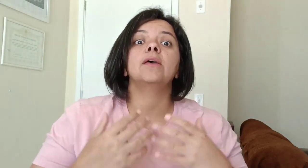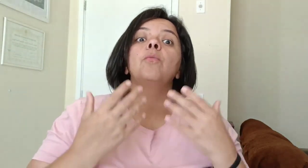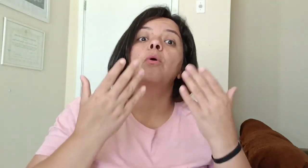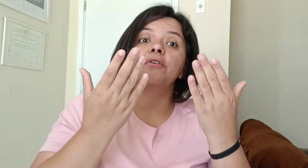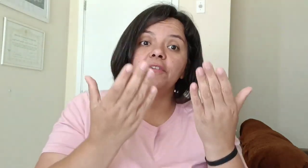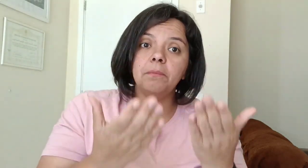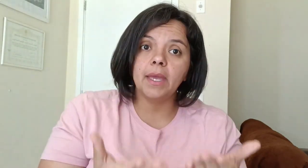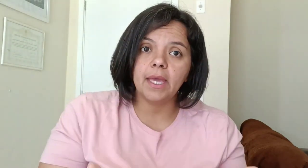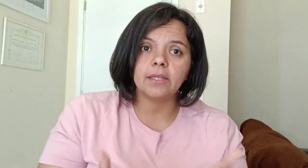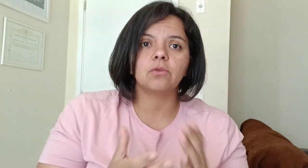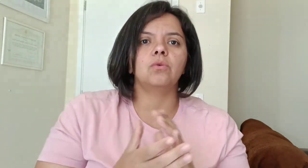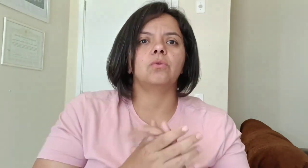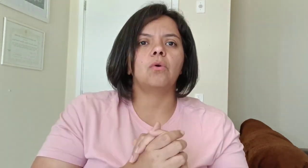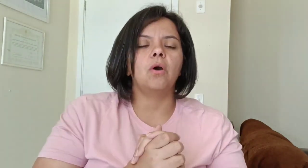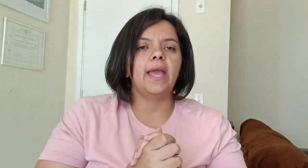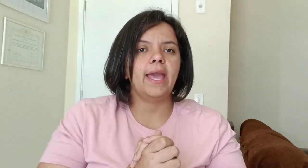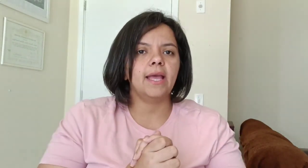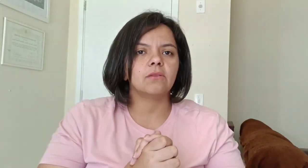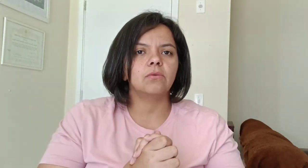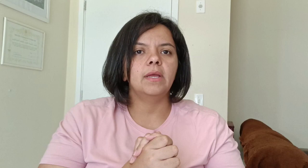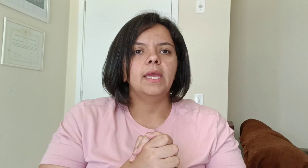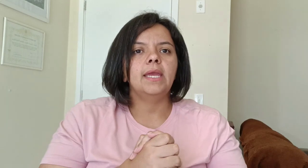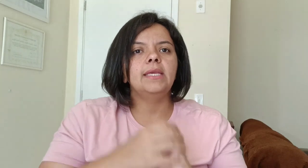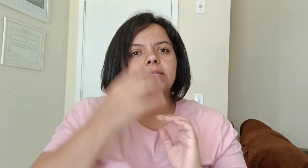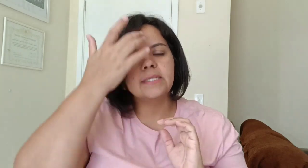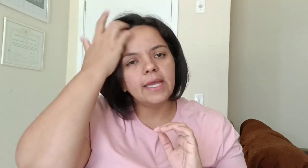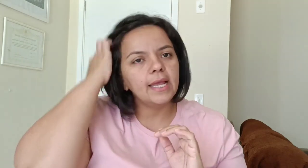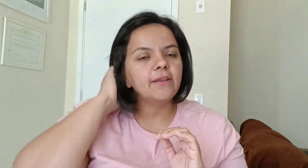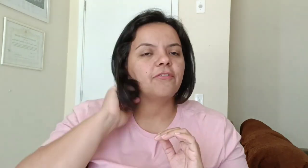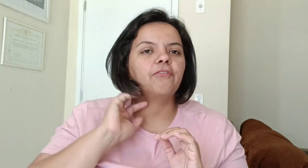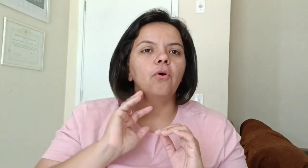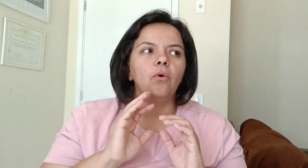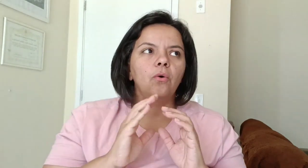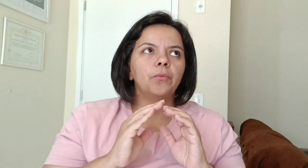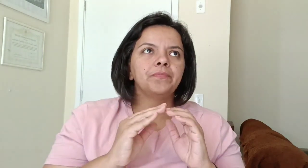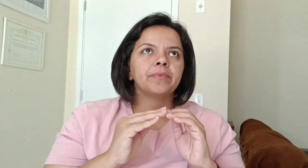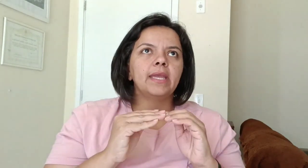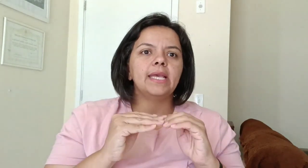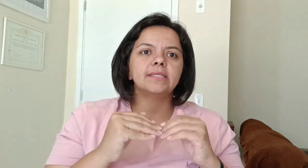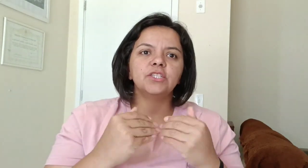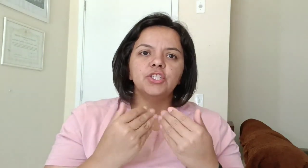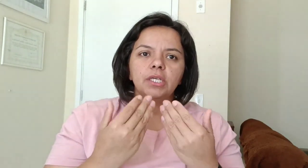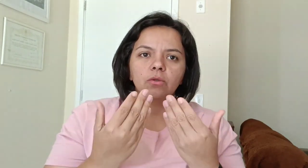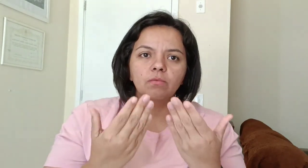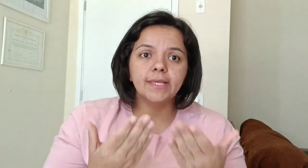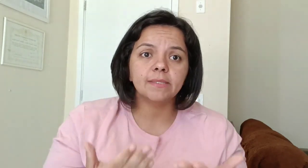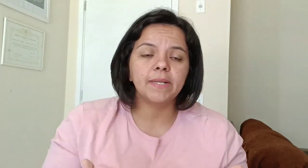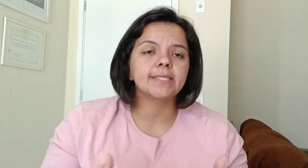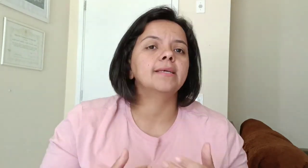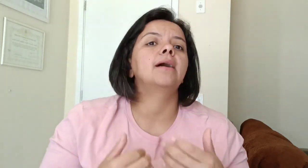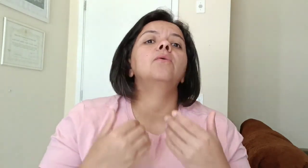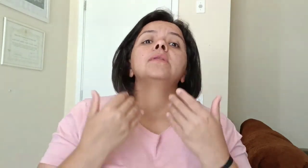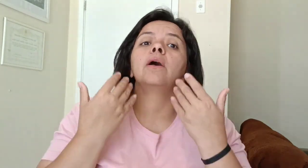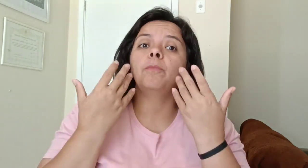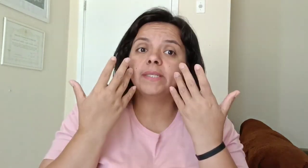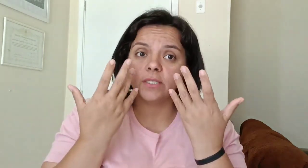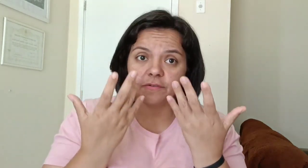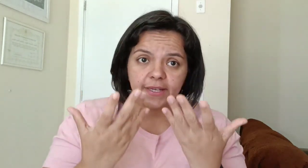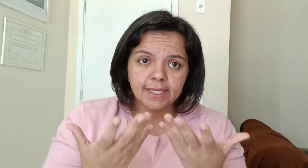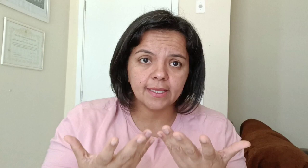o movimento correto, e se ele for exigido uma expressão, então eu preciso fazer